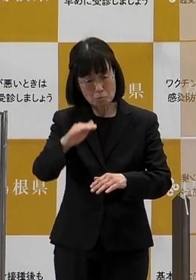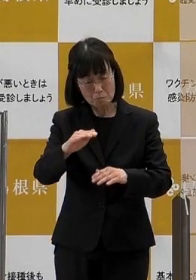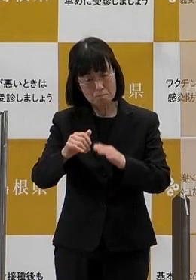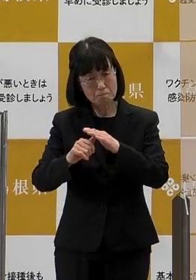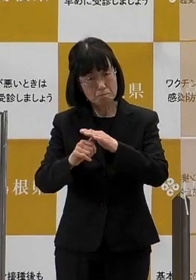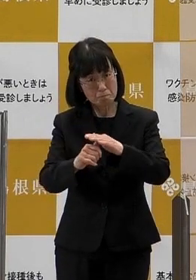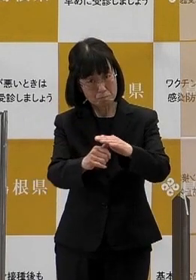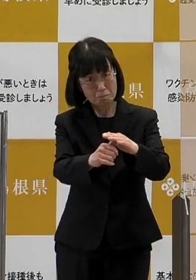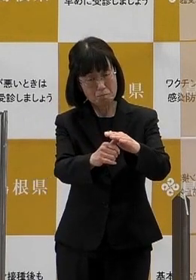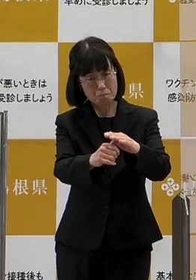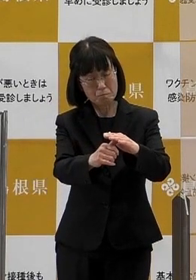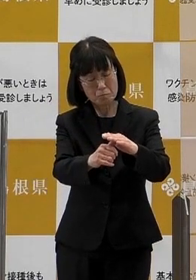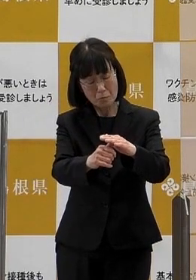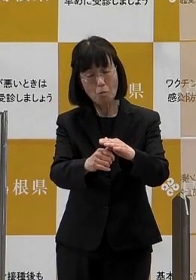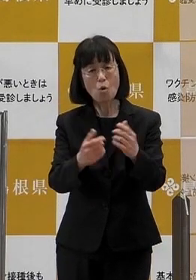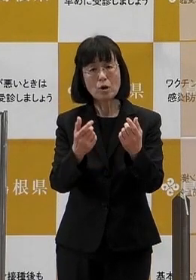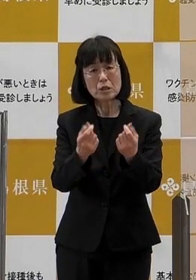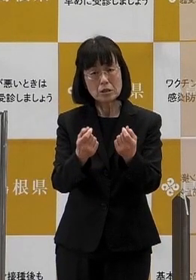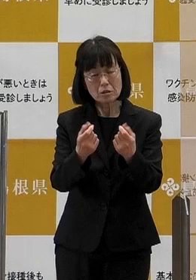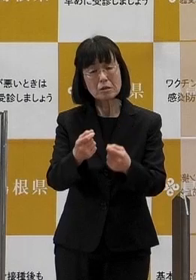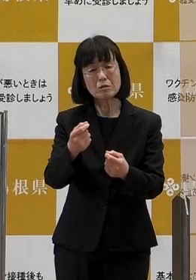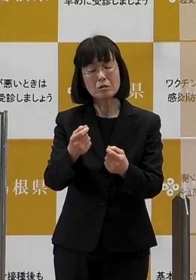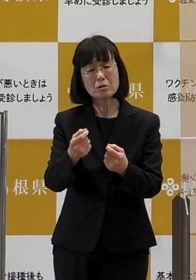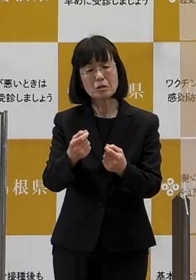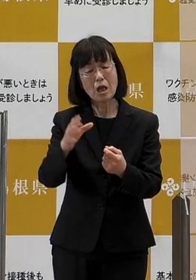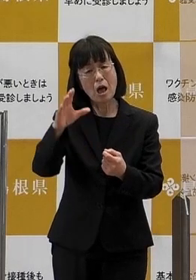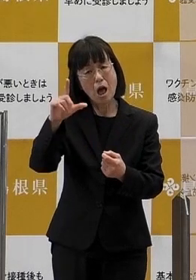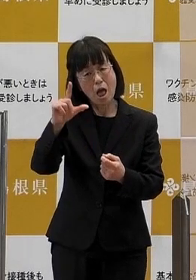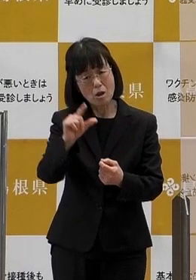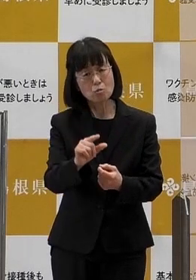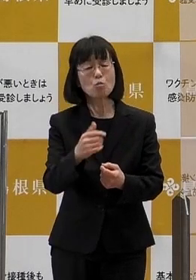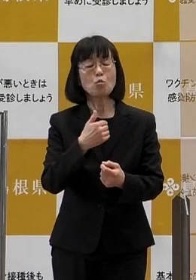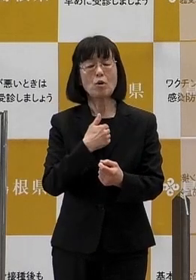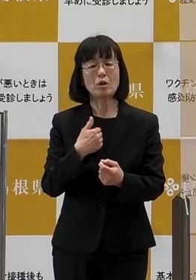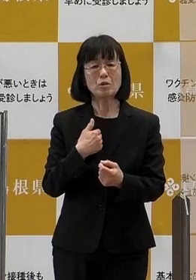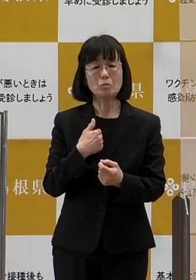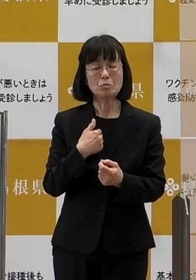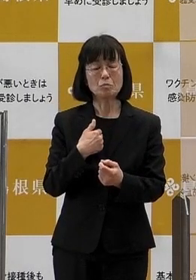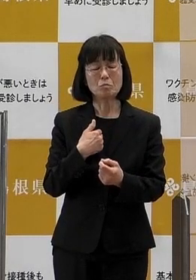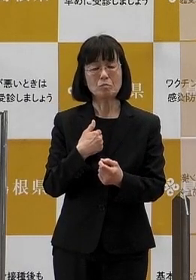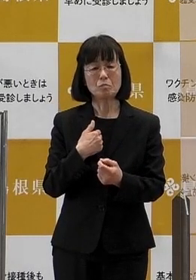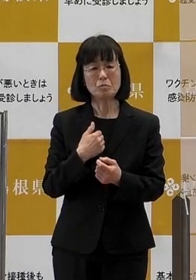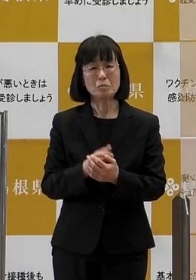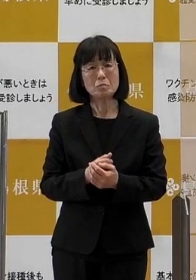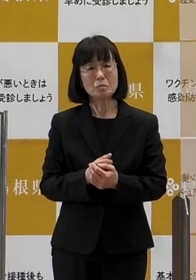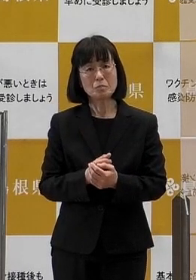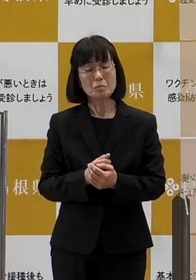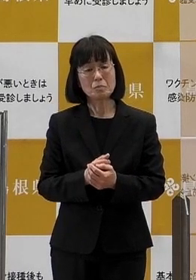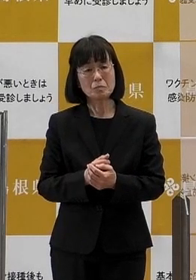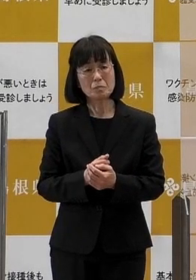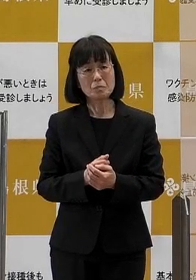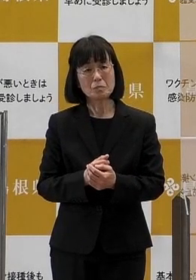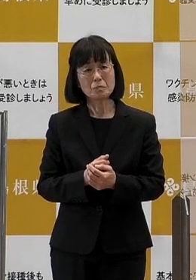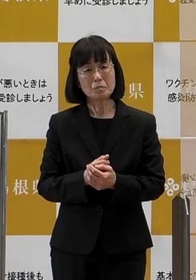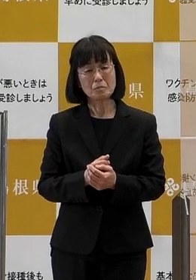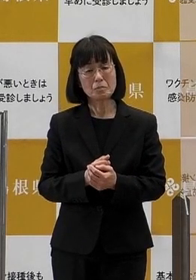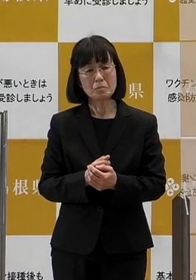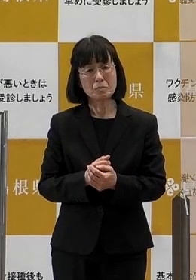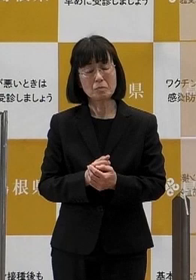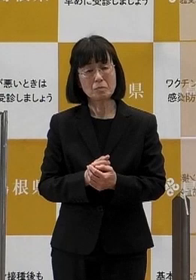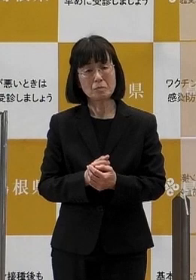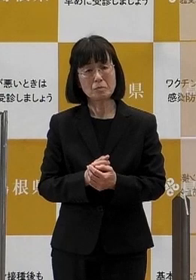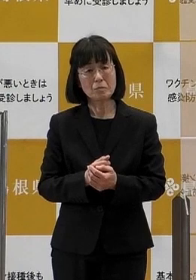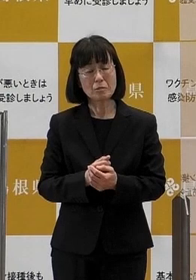感染を減らすんです。傾き、まあ、なんですかね、 1時間数